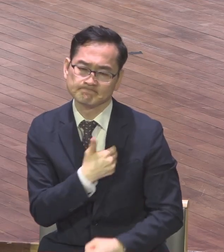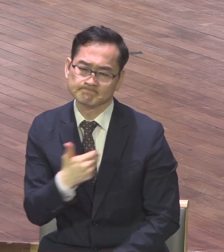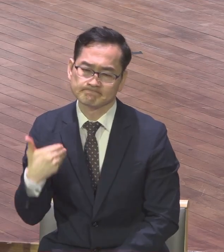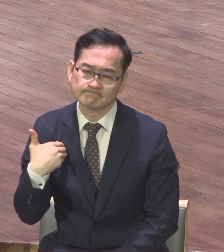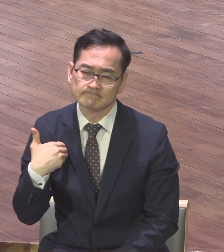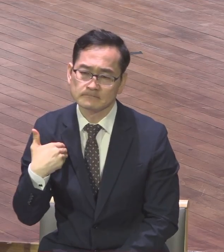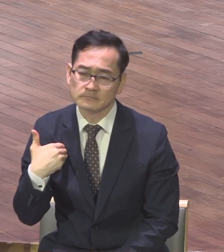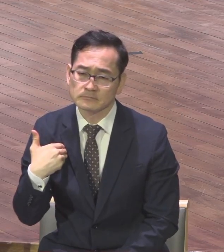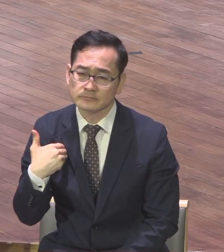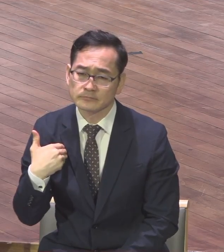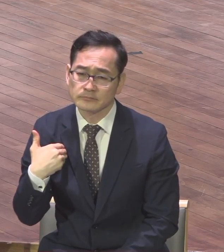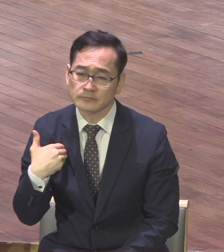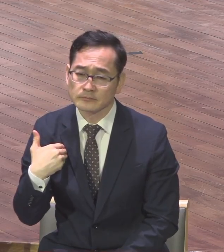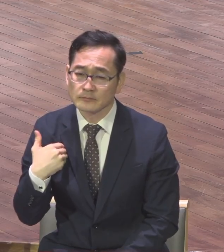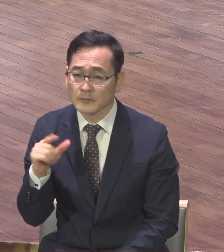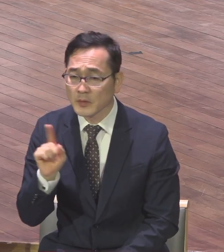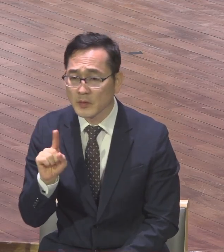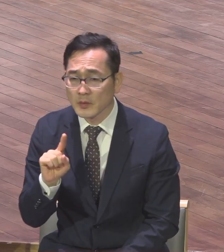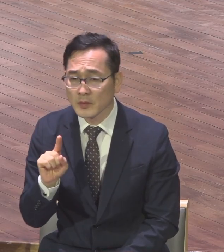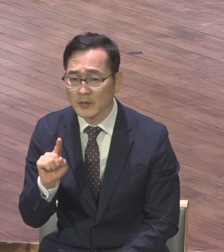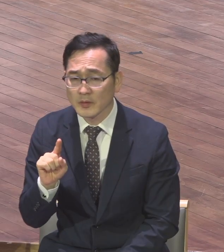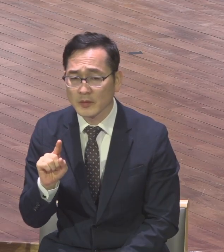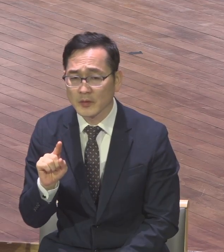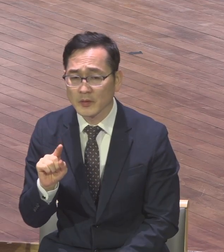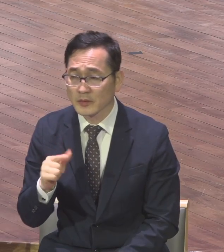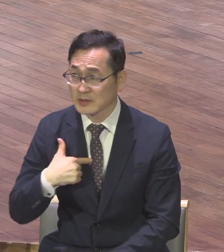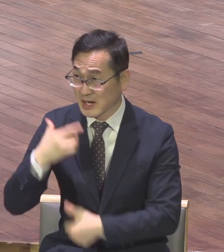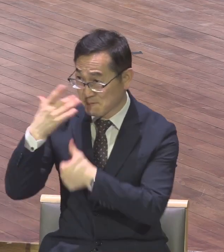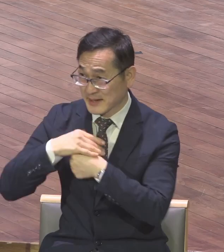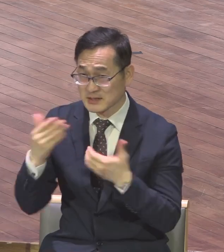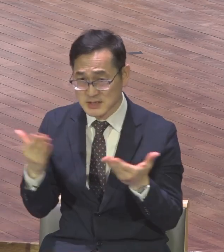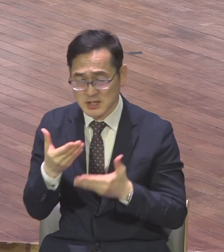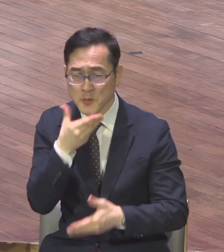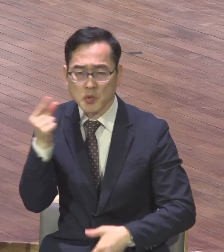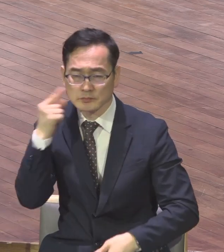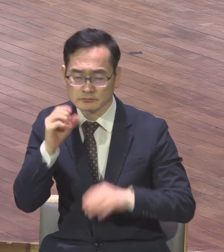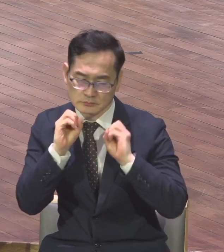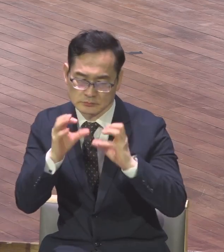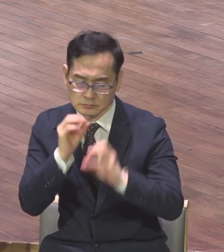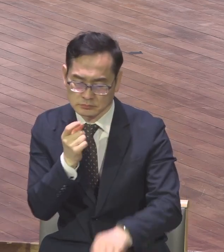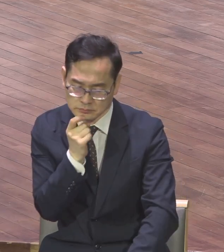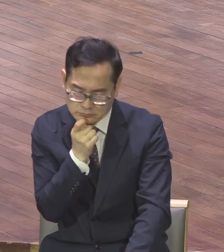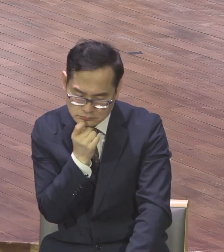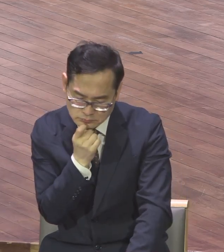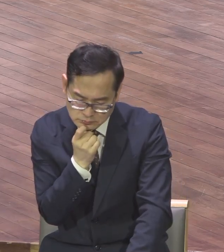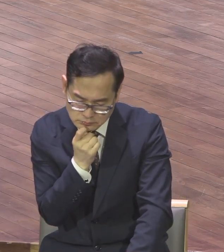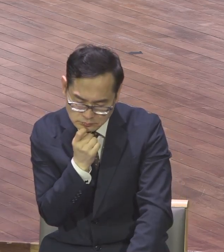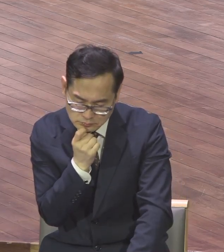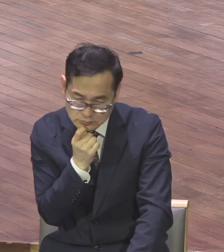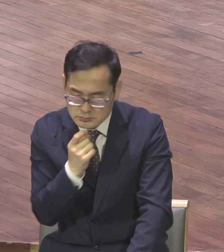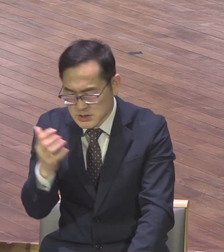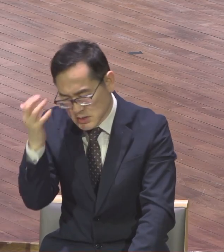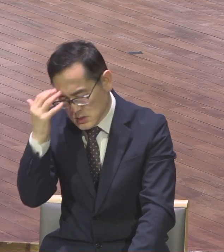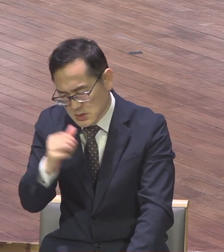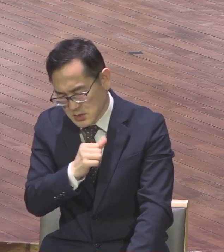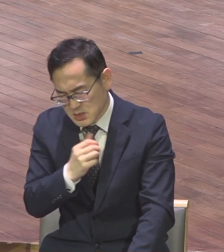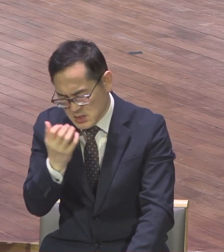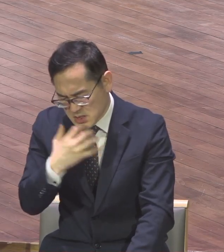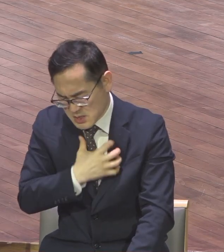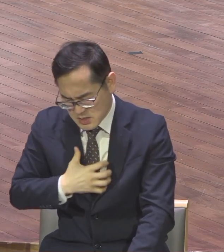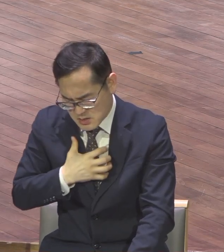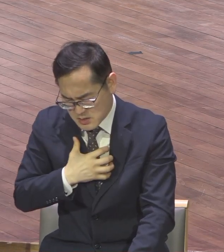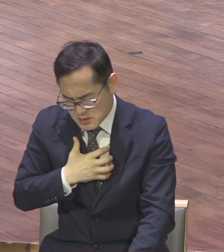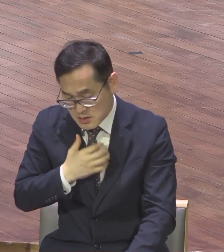변함없이 자신에게 주어진 사명을 그렇게 힘든 환경 가운데서 감당할 수 있었던